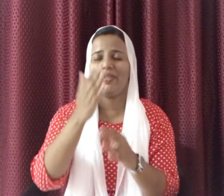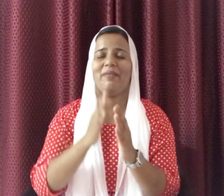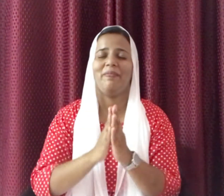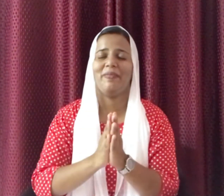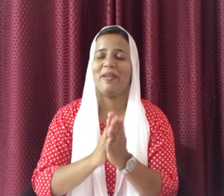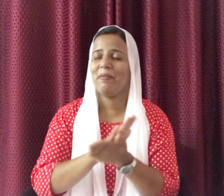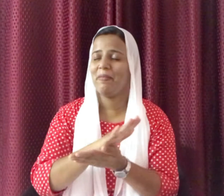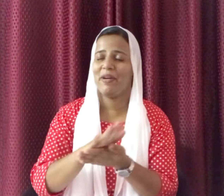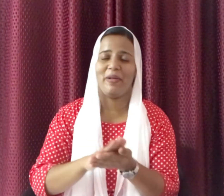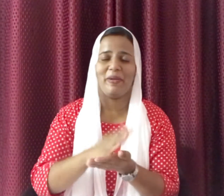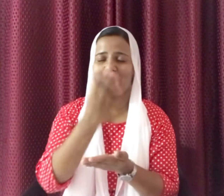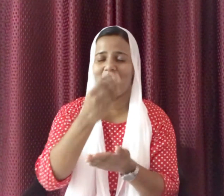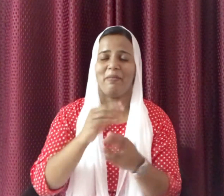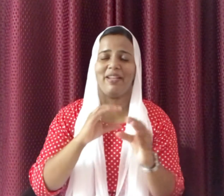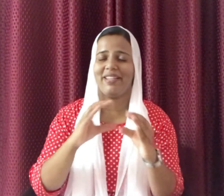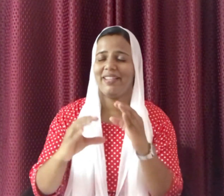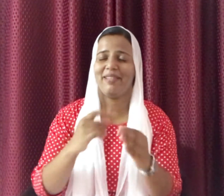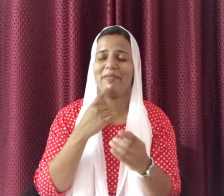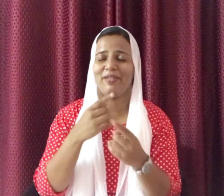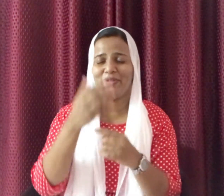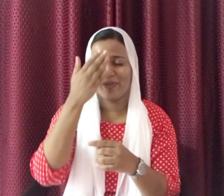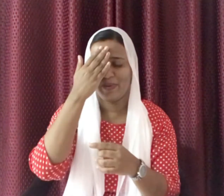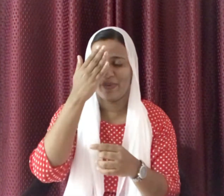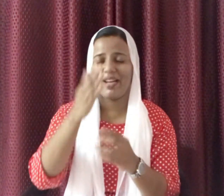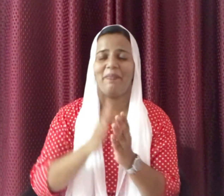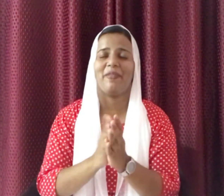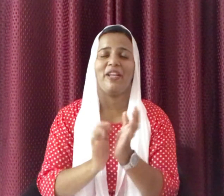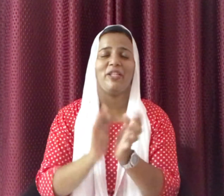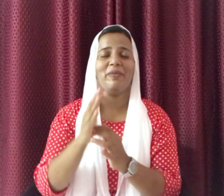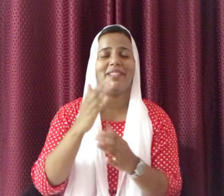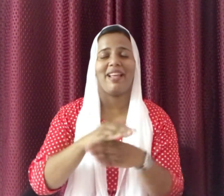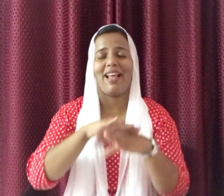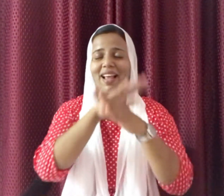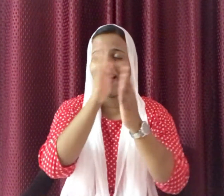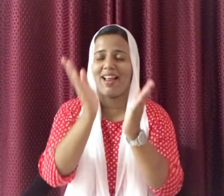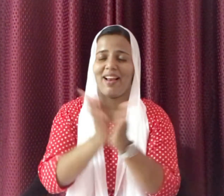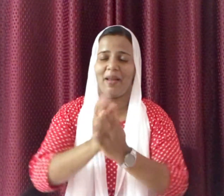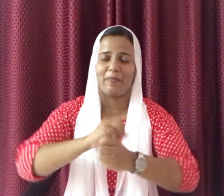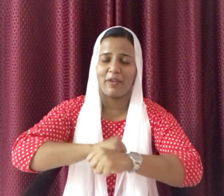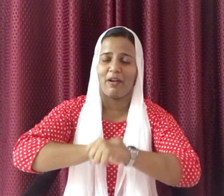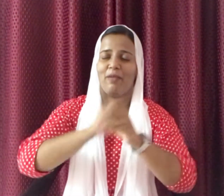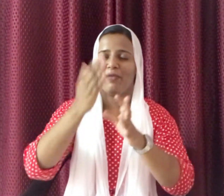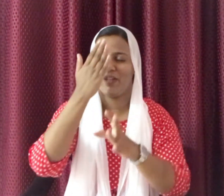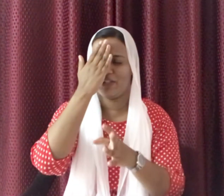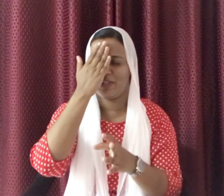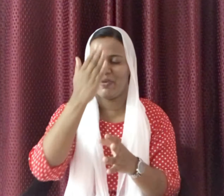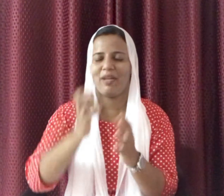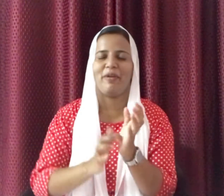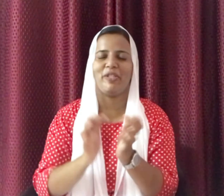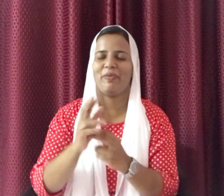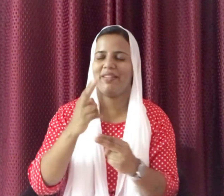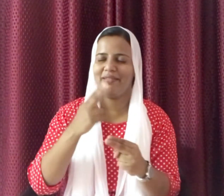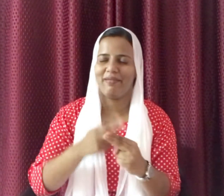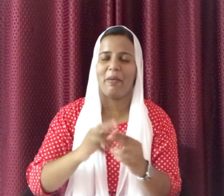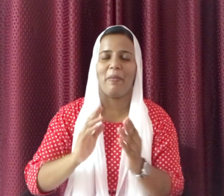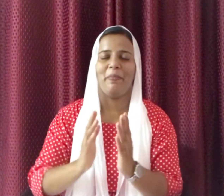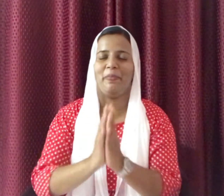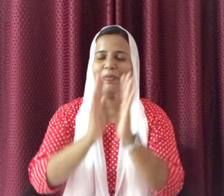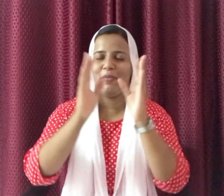ചെയ്യുന്നു. പരിശുദ്ധാത്മാവ് ഇടപെടുന്ന കൃപകൾക്കായിട്ട് സ്തോത്രം. അങ്ങ് ചെയ്യുന്ന എല്ലാ അത്ഭുതങ്ങൾക്കും ഞങ്ങൾ നന്ദി പറയുന്നു കർത്താവെ. അങ്ങയുടെ നാമം മഹത്വപ്പെടട്ടെ എന്ന് പ്രാർത്ഥിക്കുന്നു.